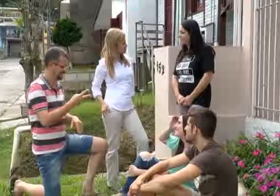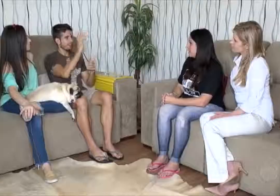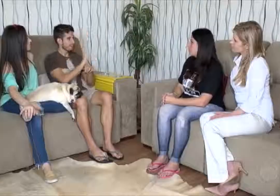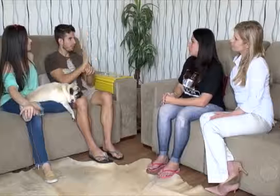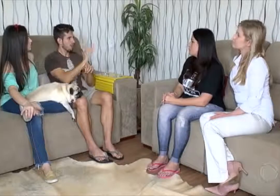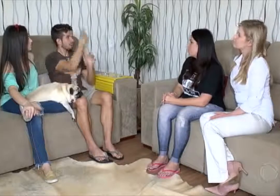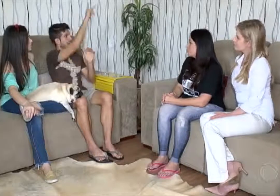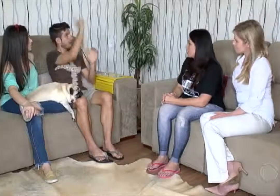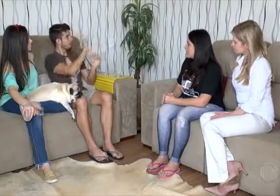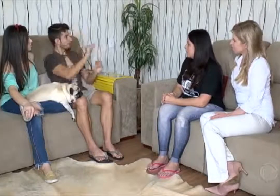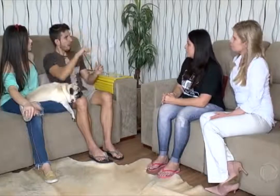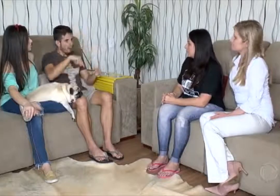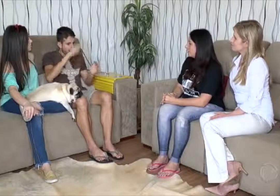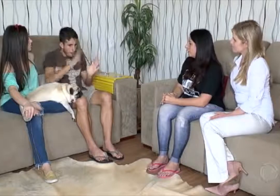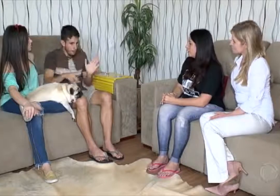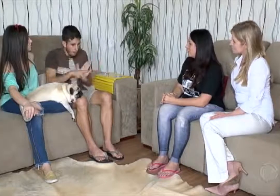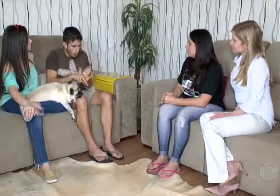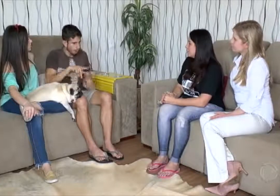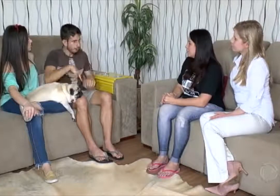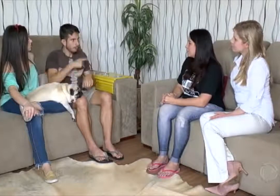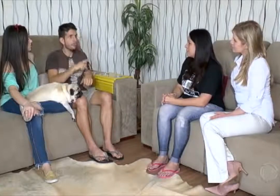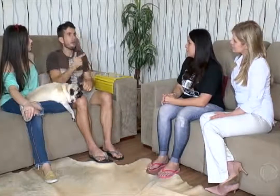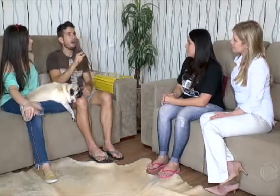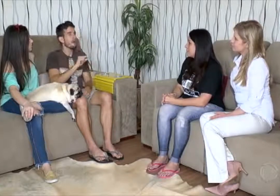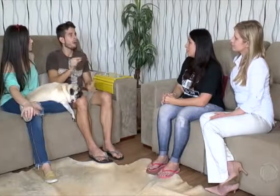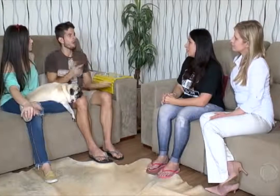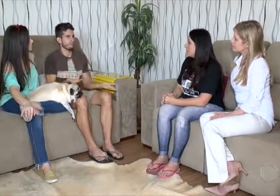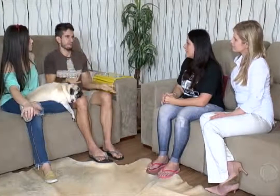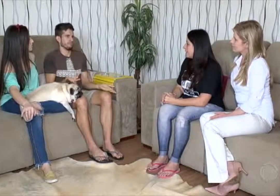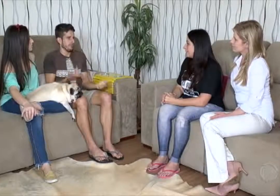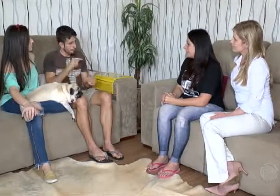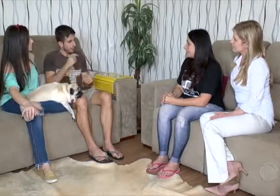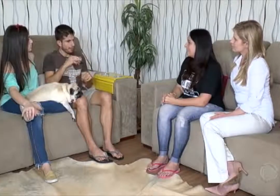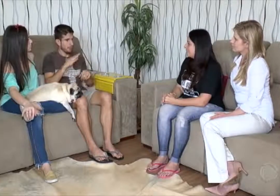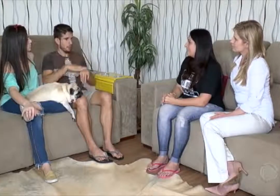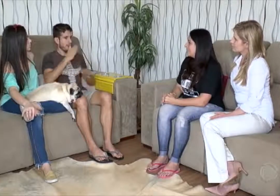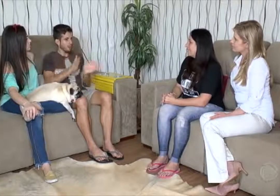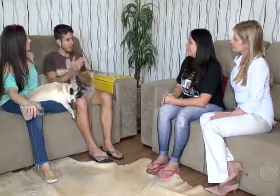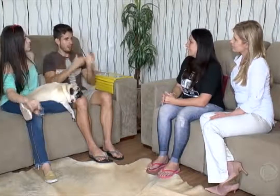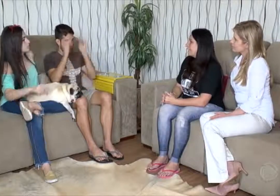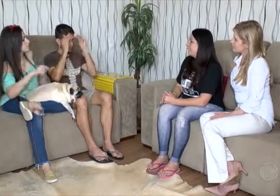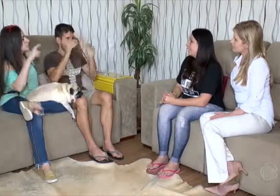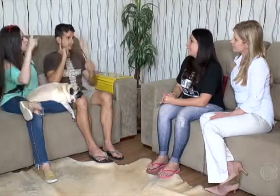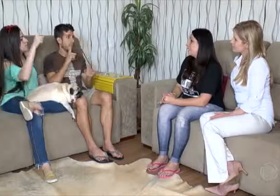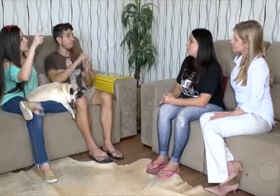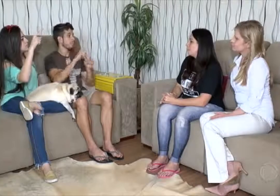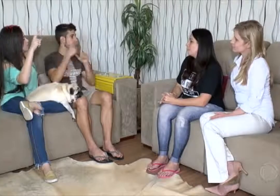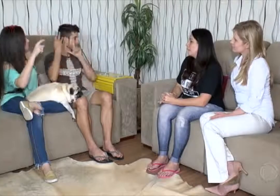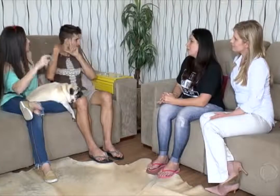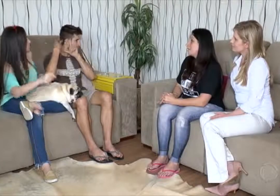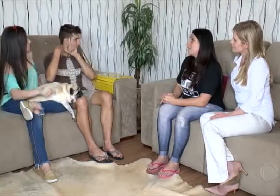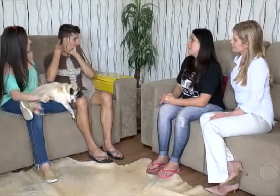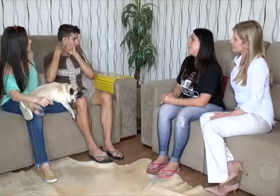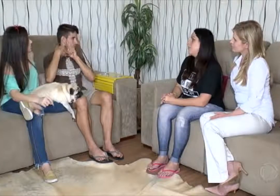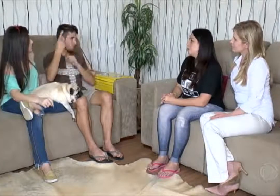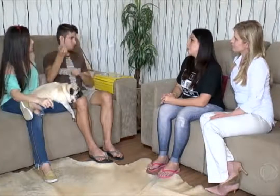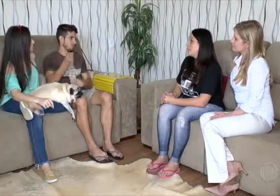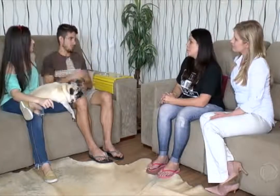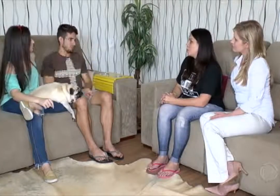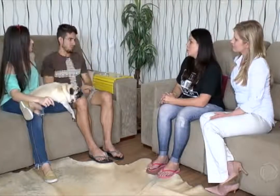né? A Aline se tornou intérprete profissional. E foi ela quem traduziu o que os filhos disseram durante a nossa